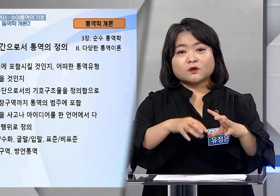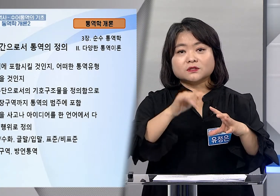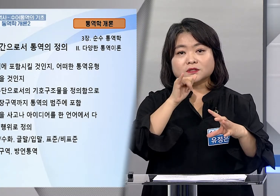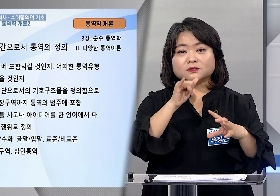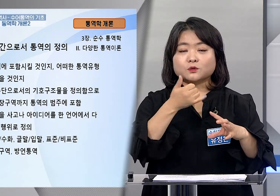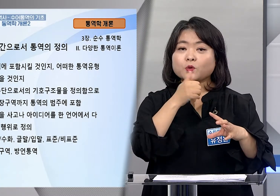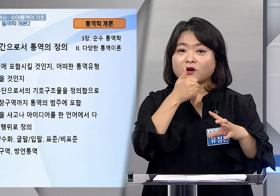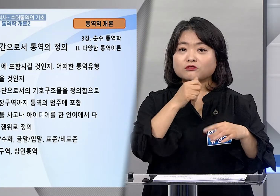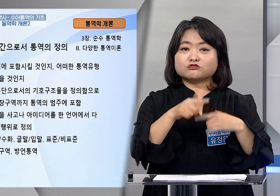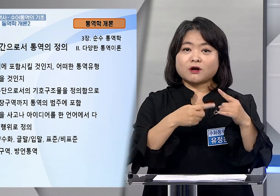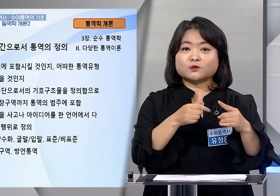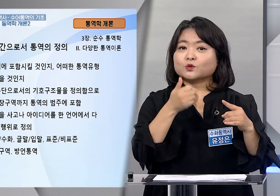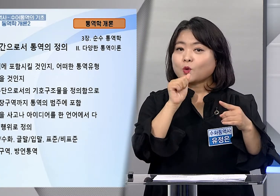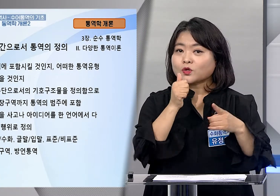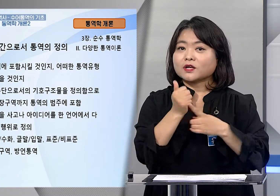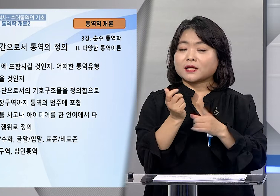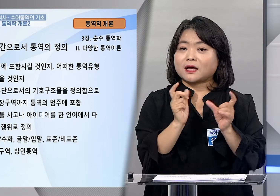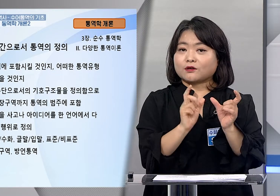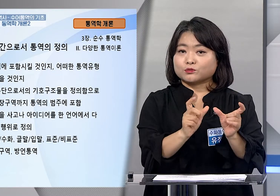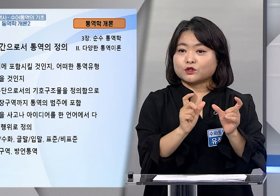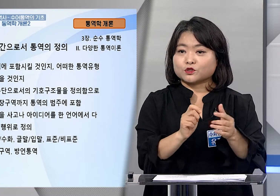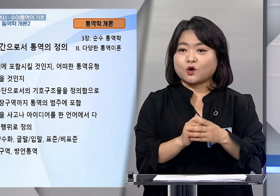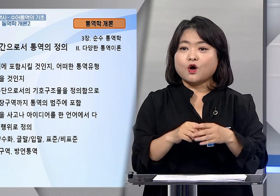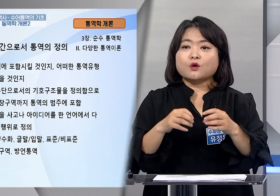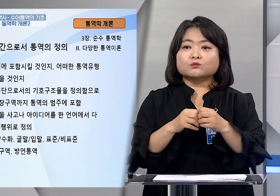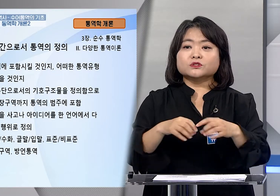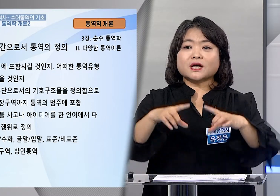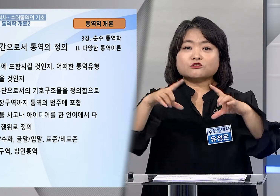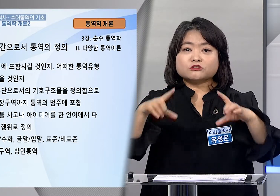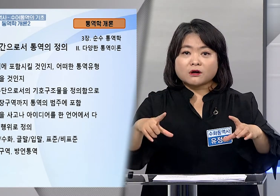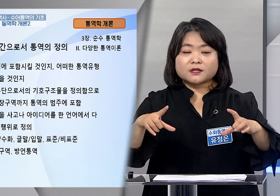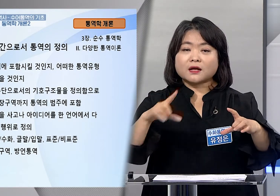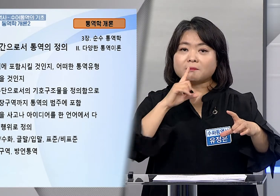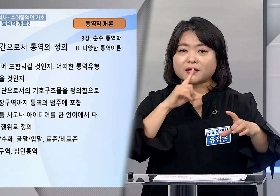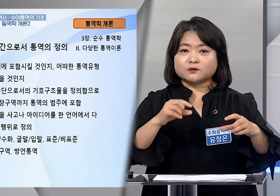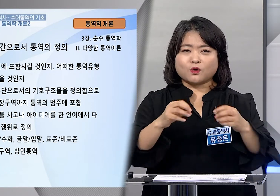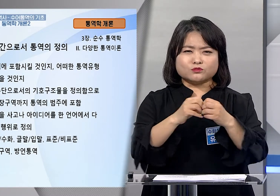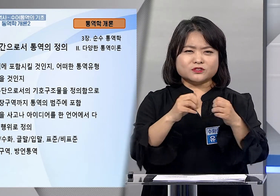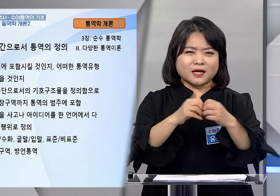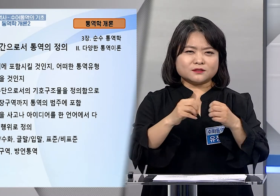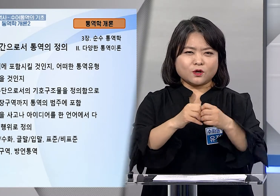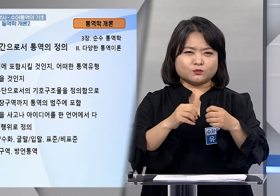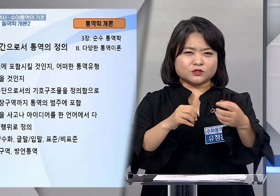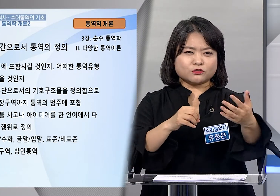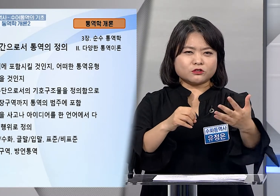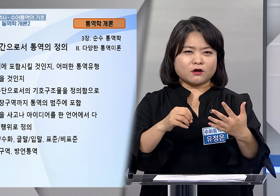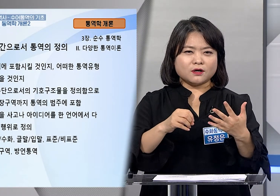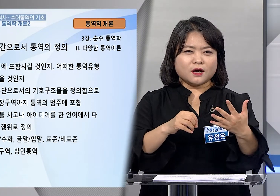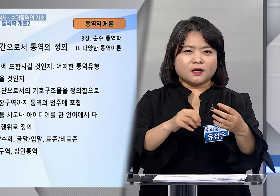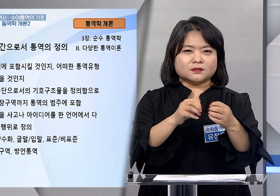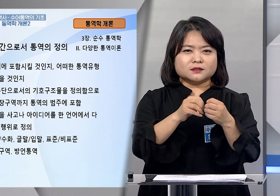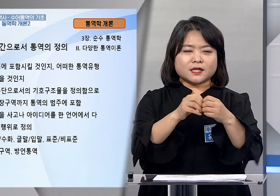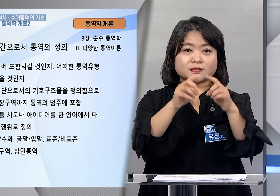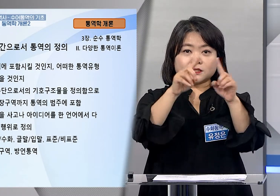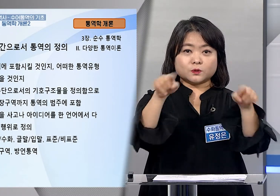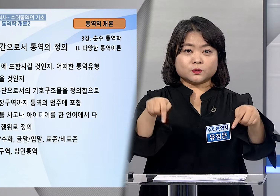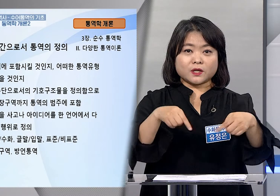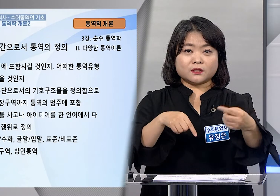거는 통역, 수화도 통역이라는 단어가 붙었죠. 문장 구역이라는 말은요. 문장은요. 문장 구역 텍스트로 된